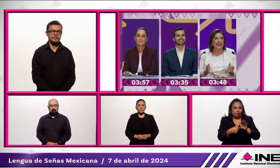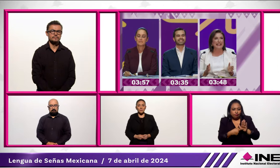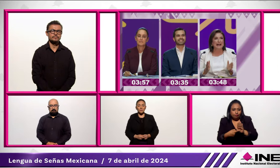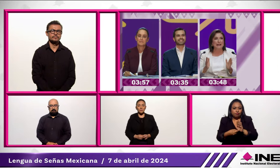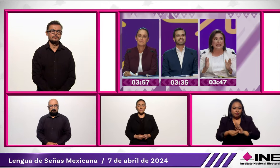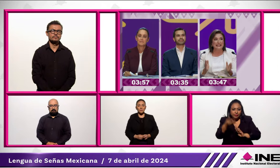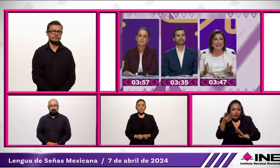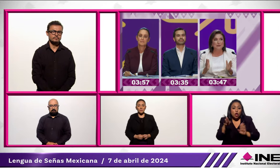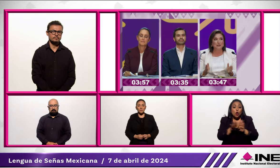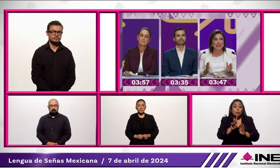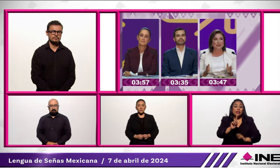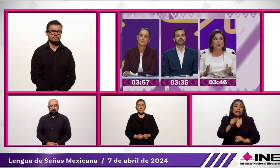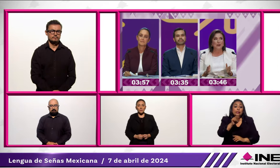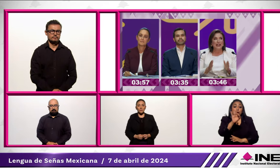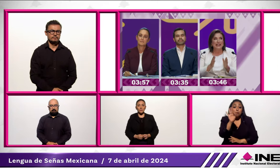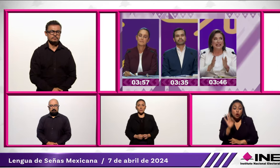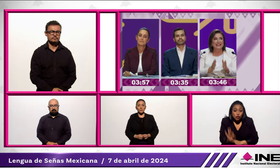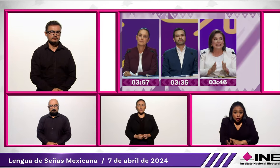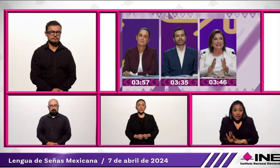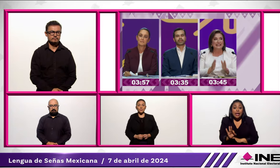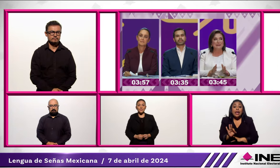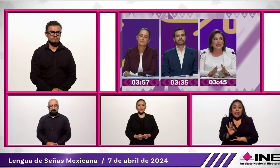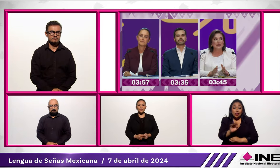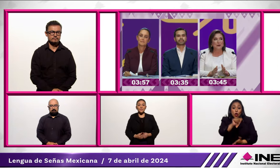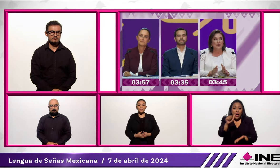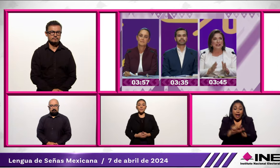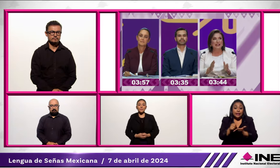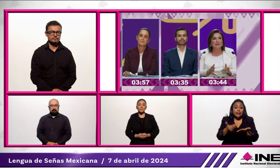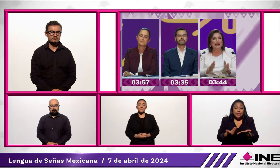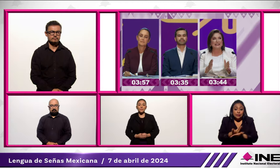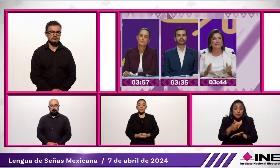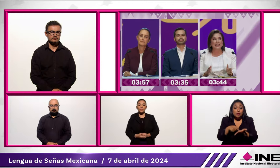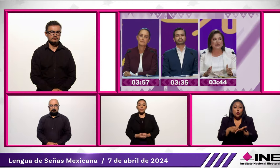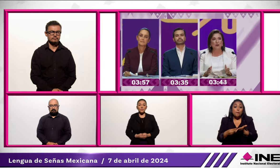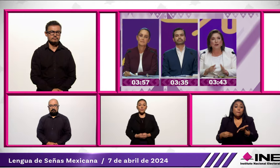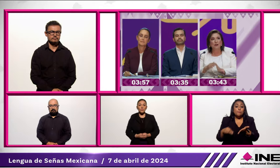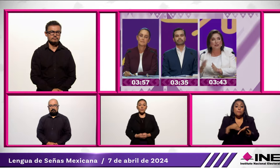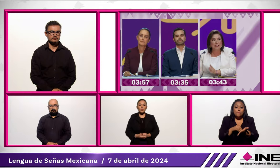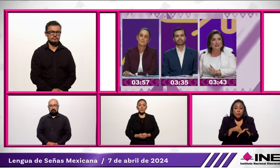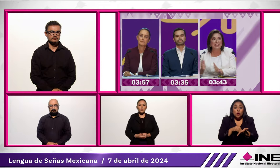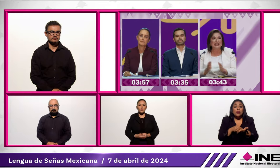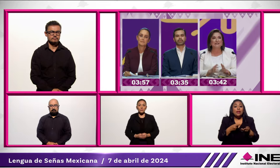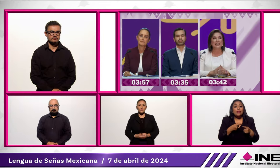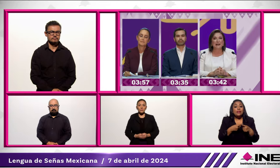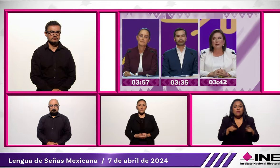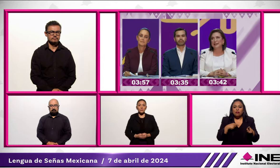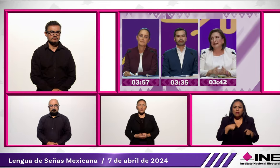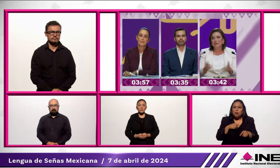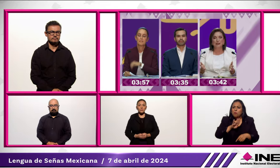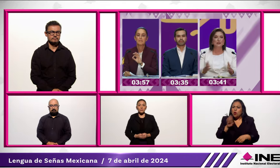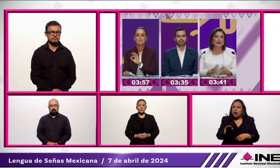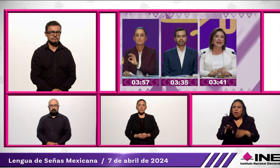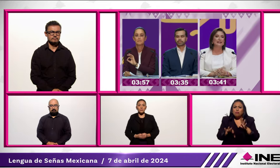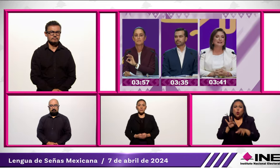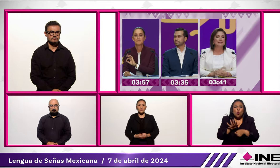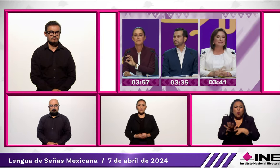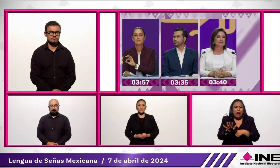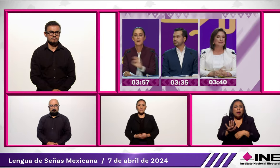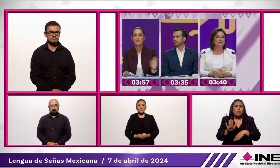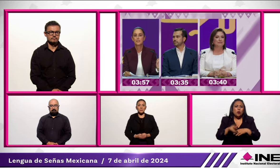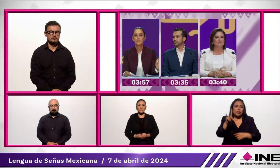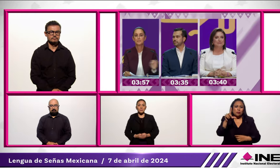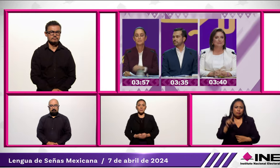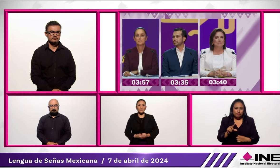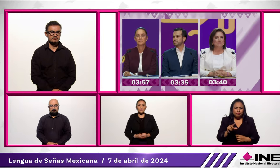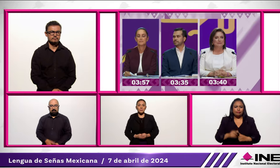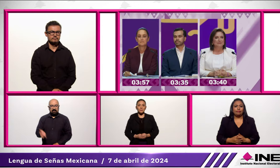el 36% de las actas de nacimiento tiene una clasificación donde no se identifica la muerte. Por eso bajan.